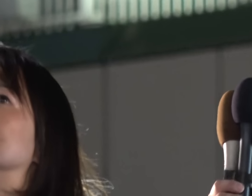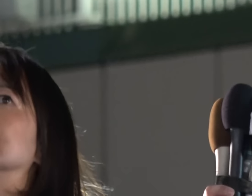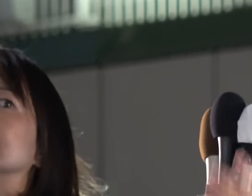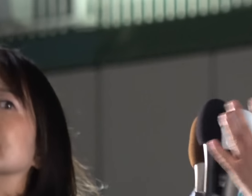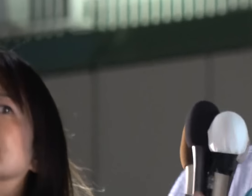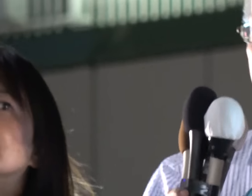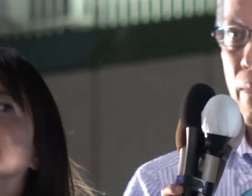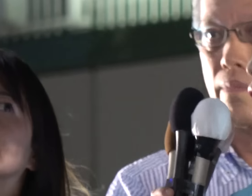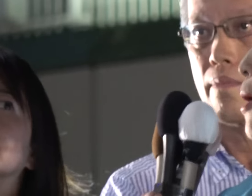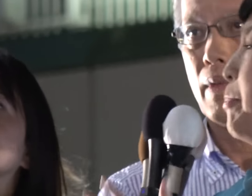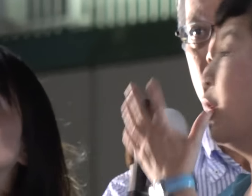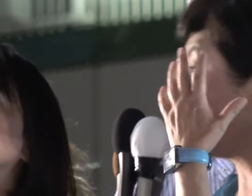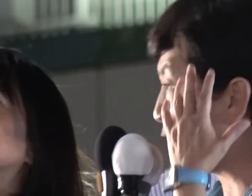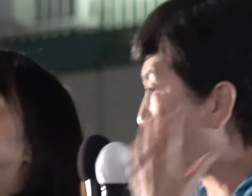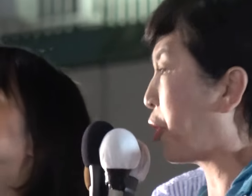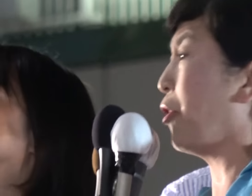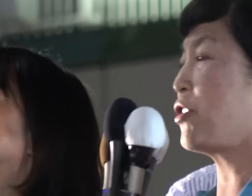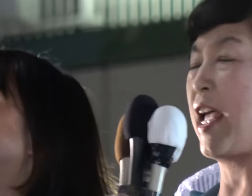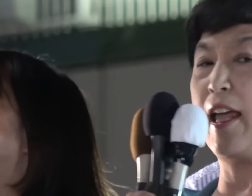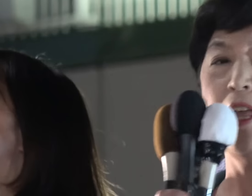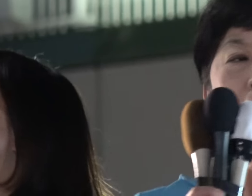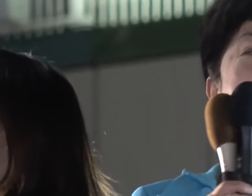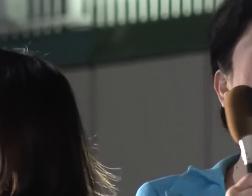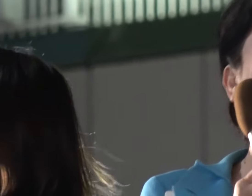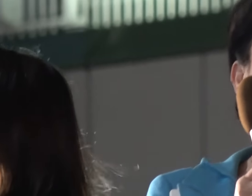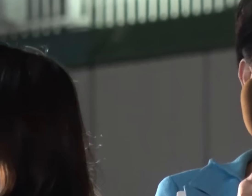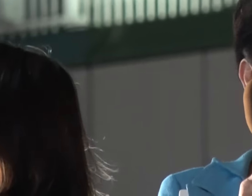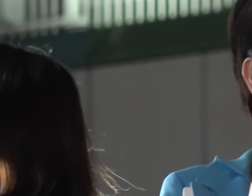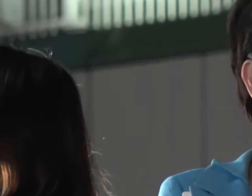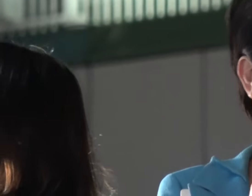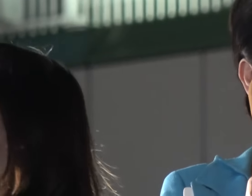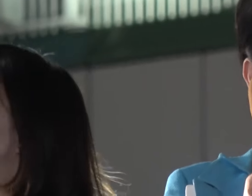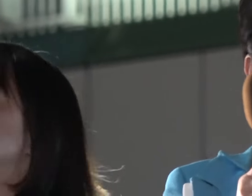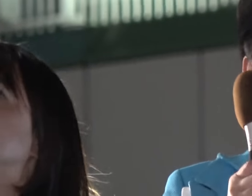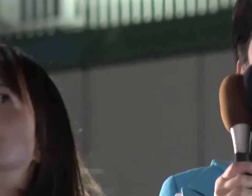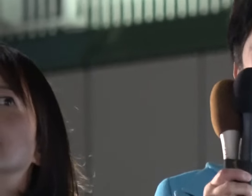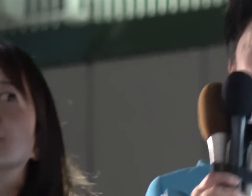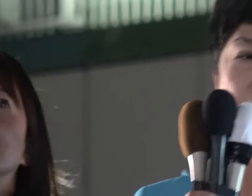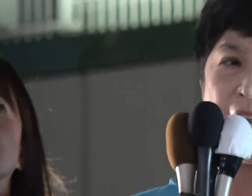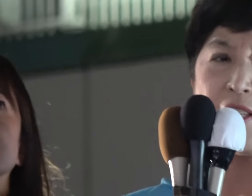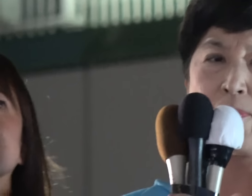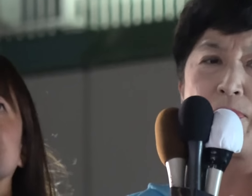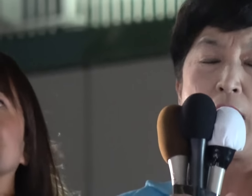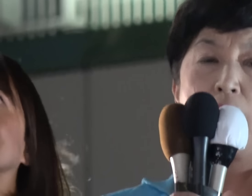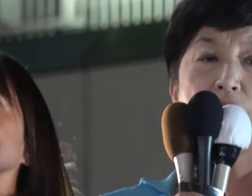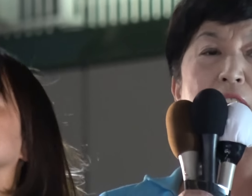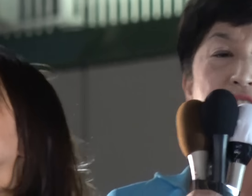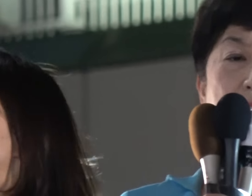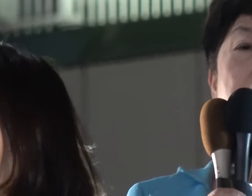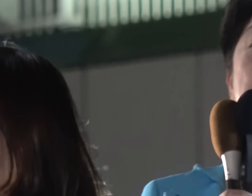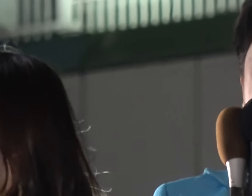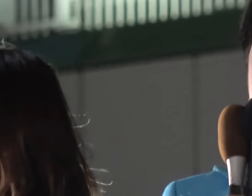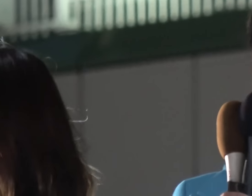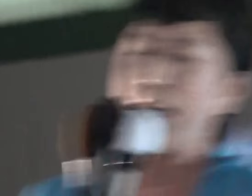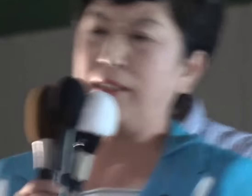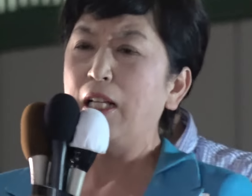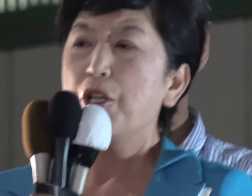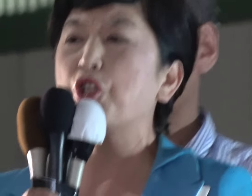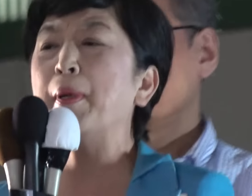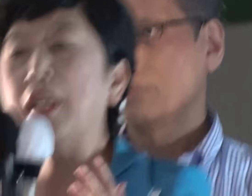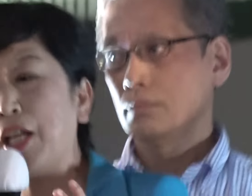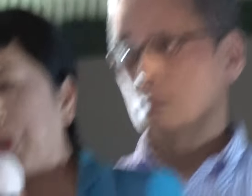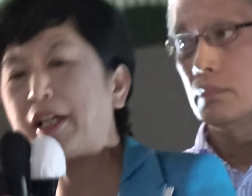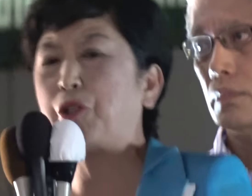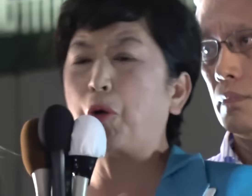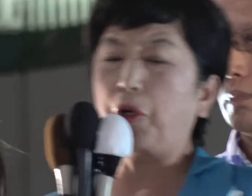義、多元主義、文化の共生、素晴らしいのが東京都です。しかし皆さん